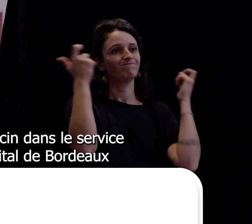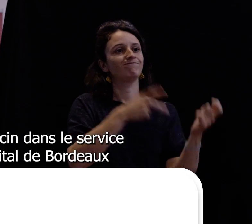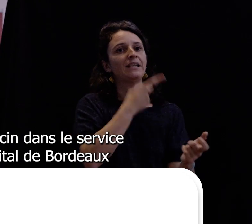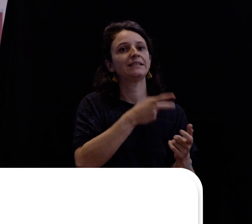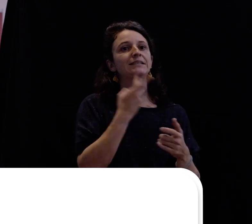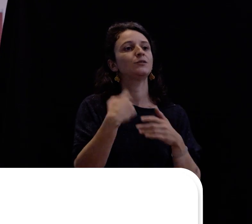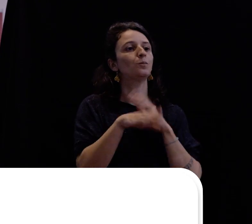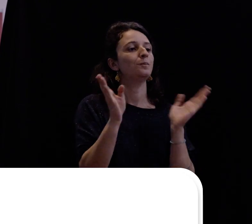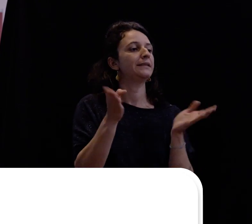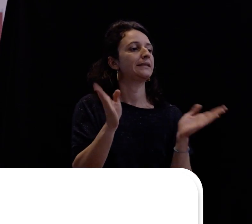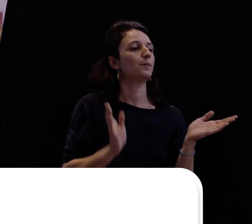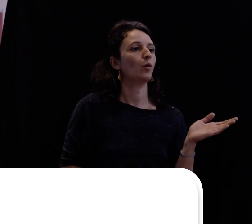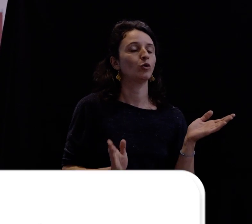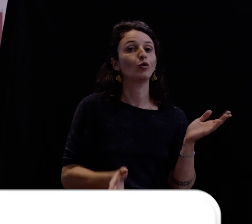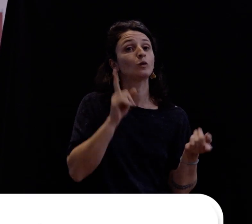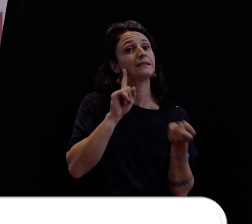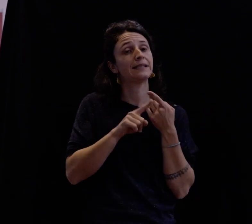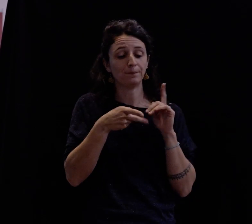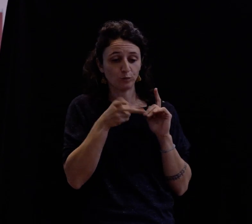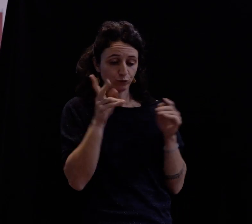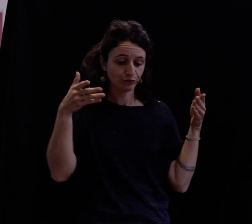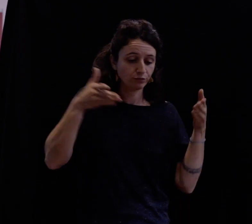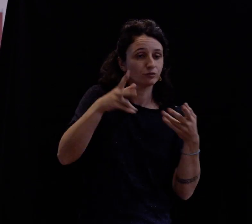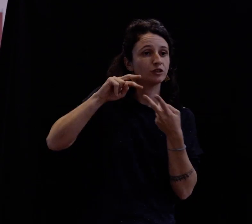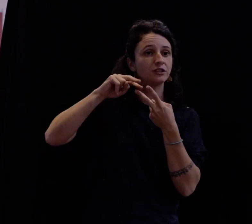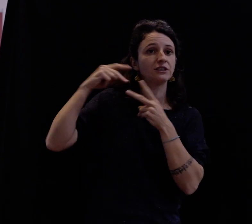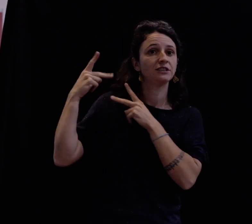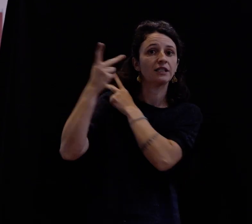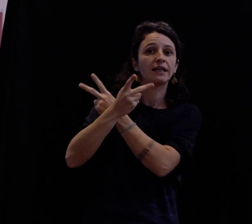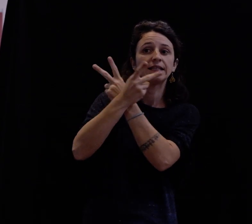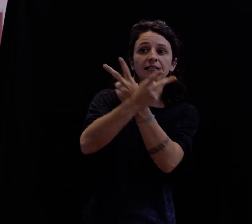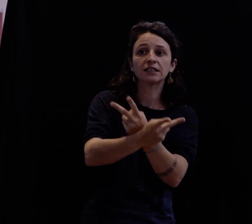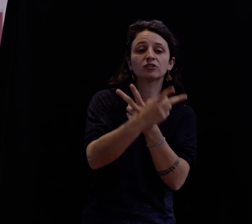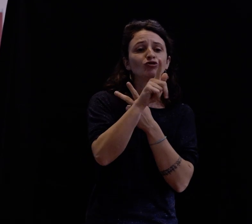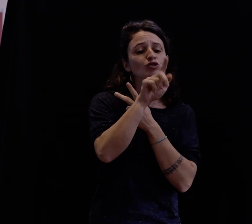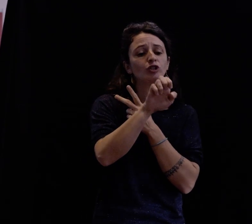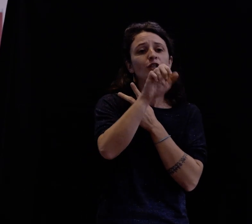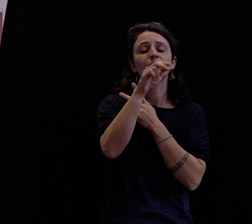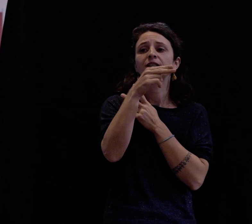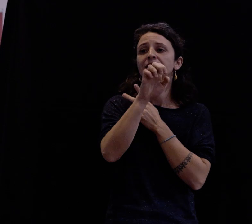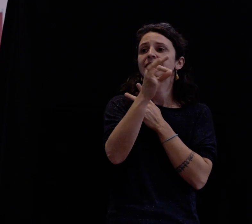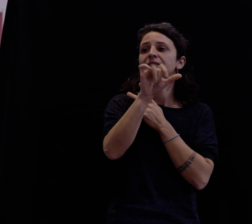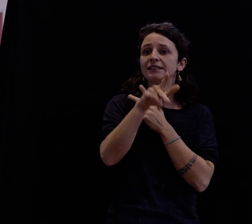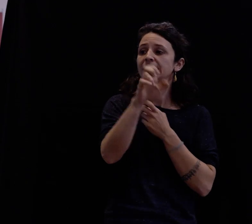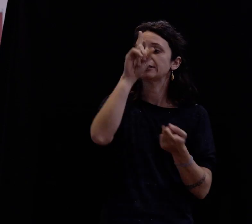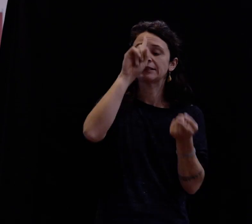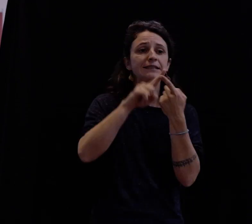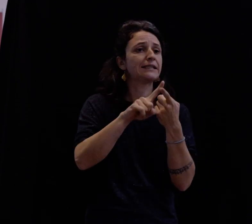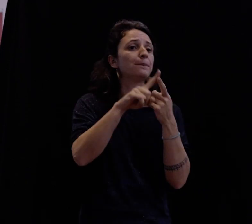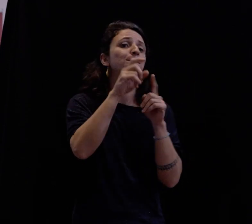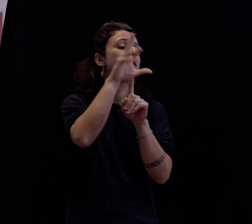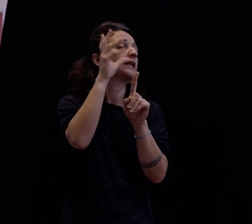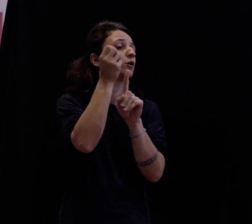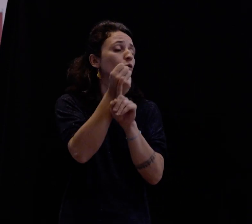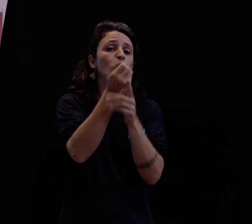à l'hôpital de Bordeaux. Et je vais vous parler des aspects génétiques du syndrome Charge. Et je vais essayer de respecter le temps, ce qui va être un peu